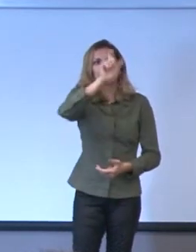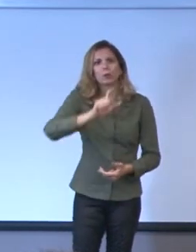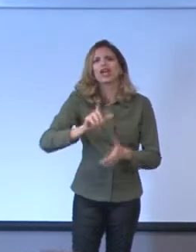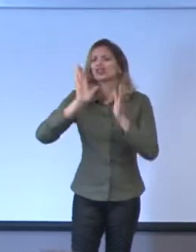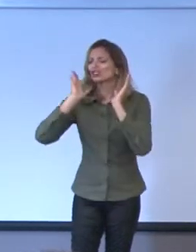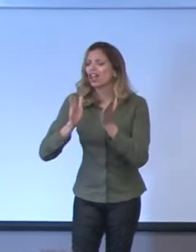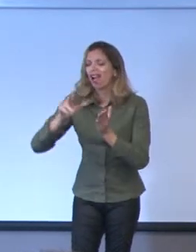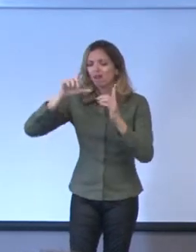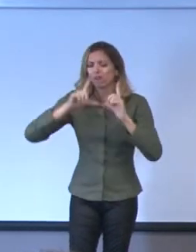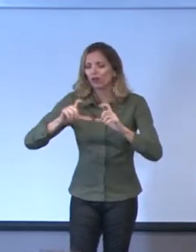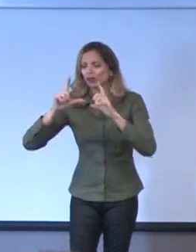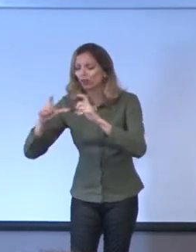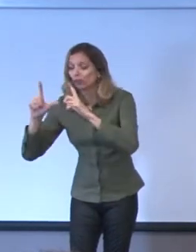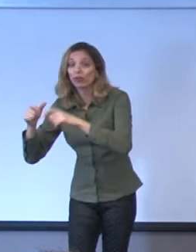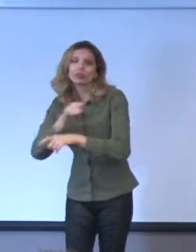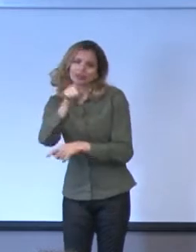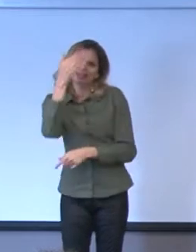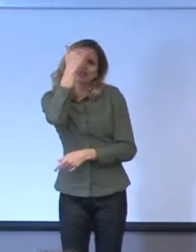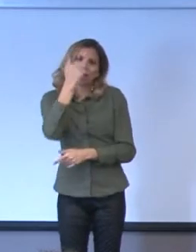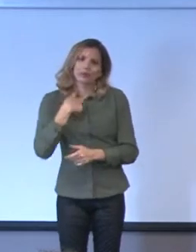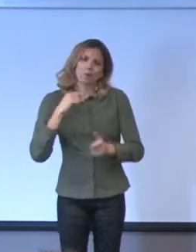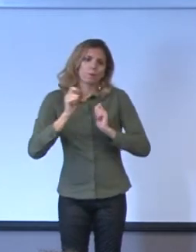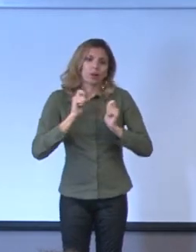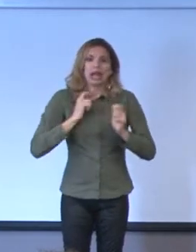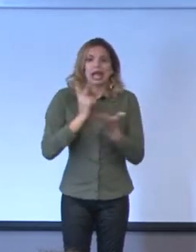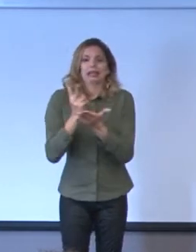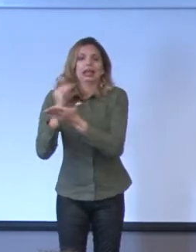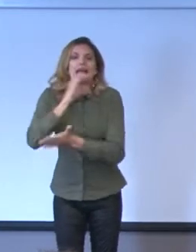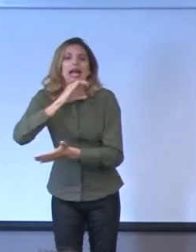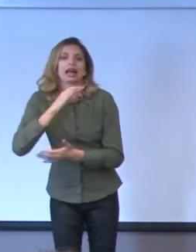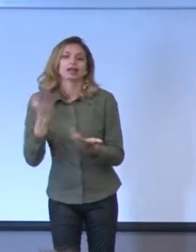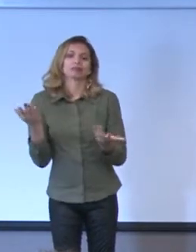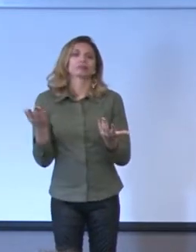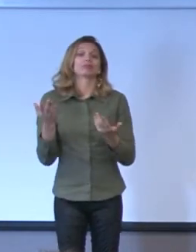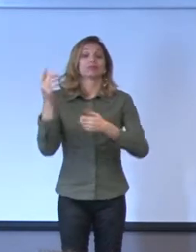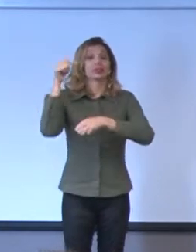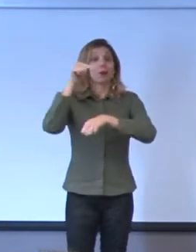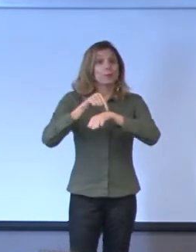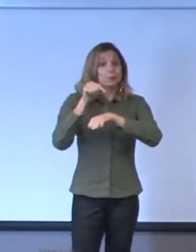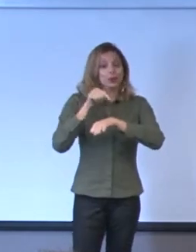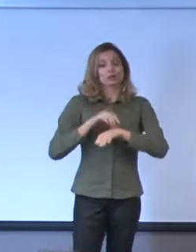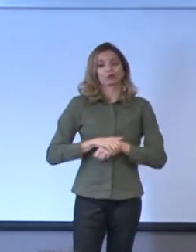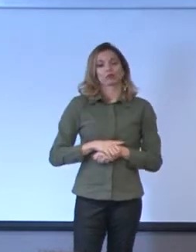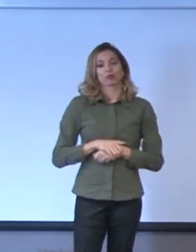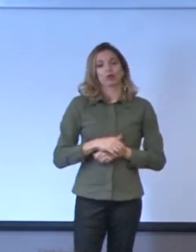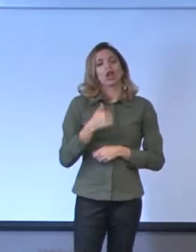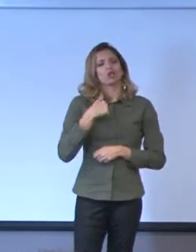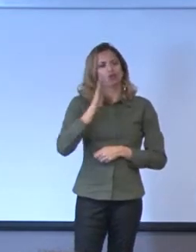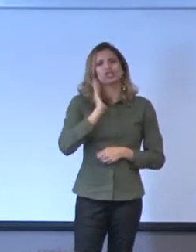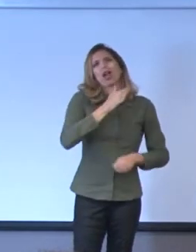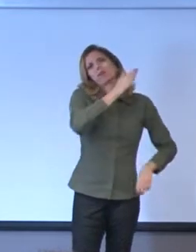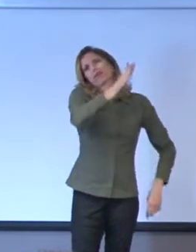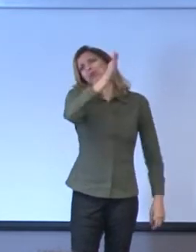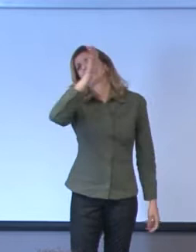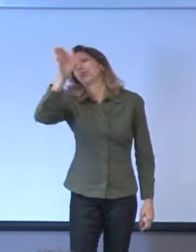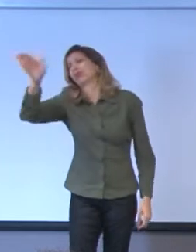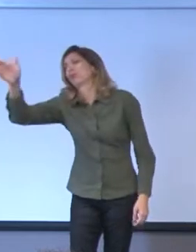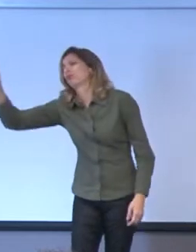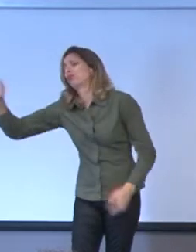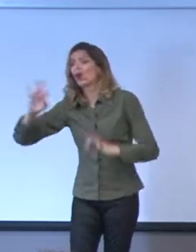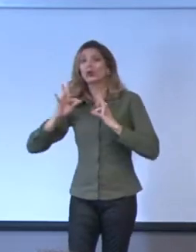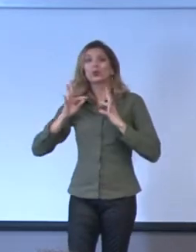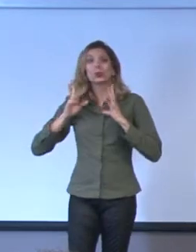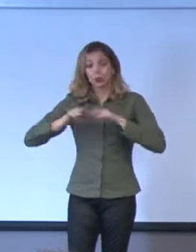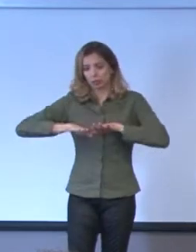foto, e jornalista está sempre correndo, aquela coisa toda. E aí chegou o momento de que eu tinha visitado todas as salas